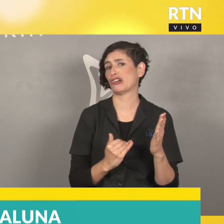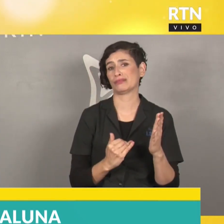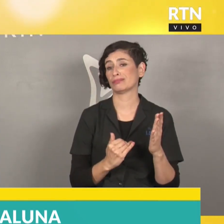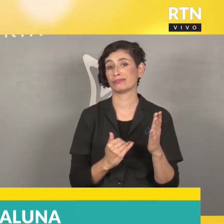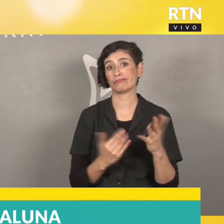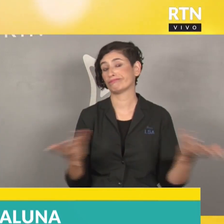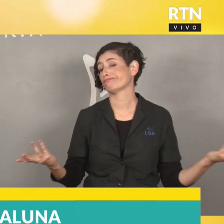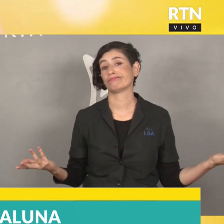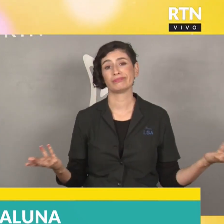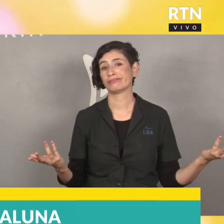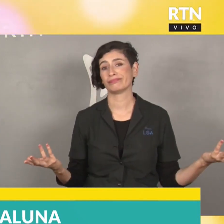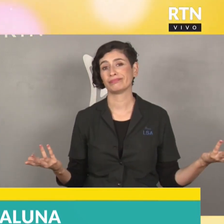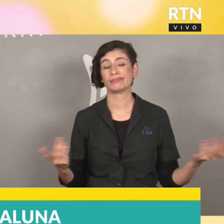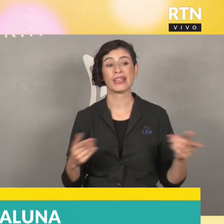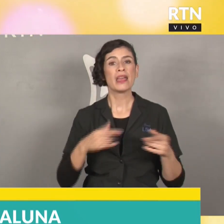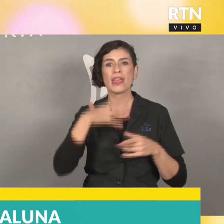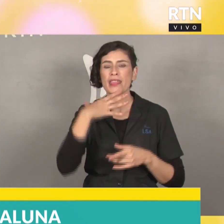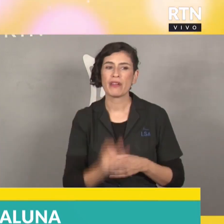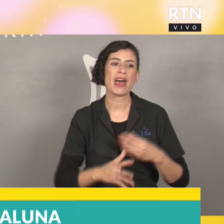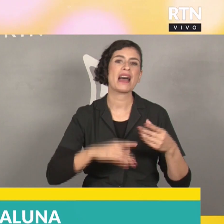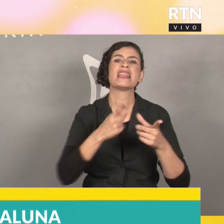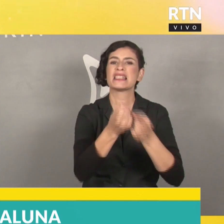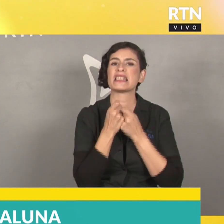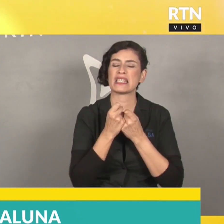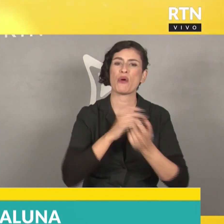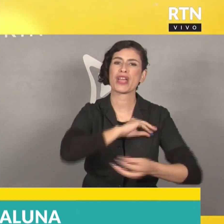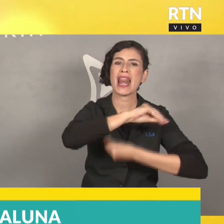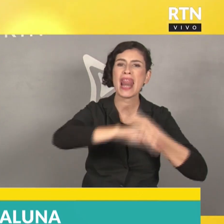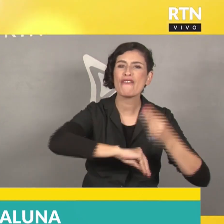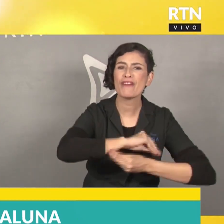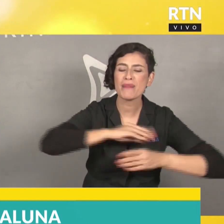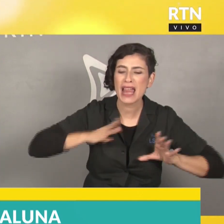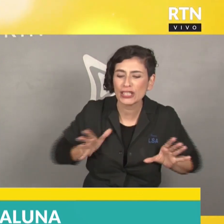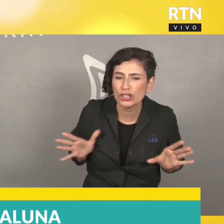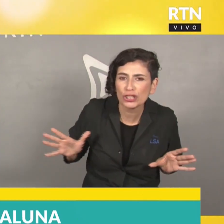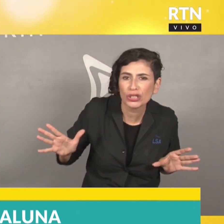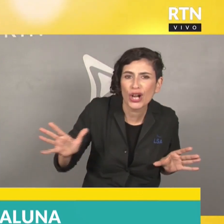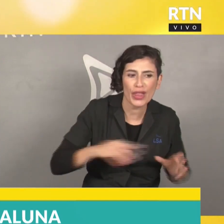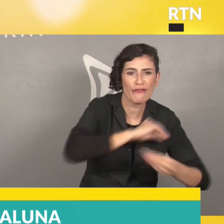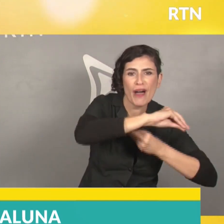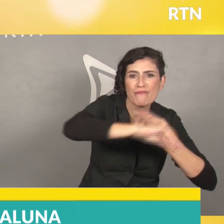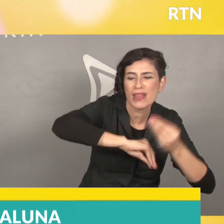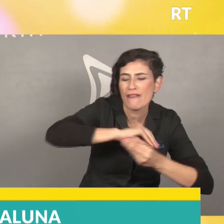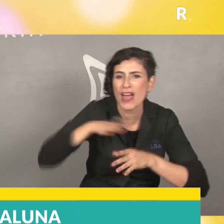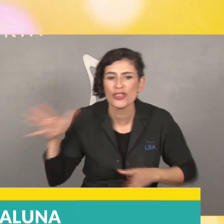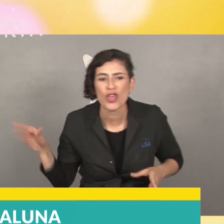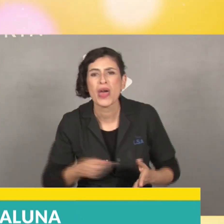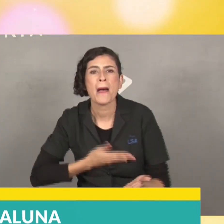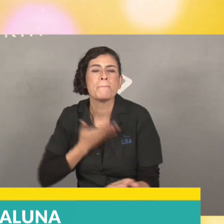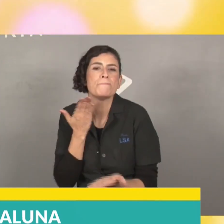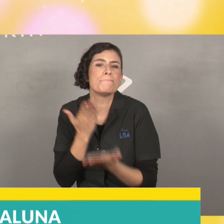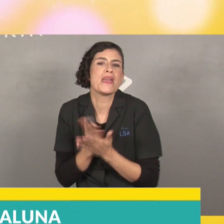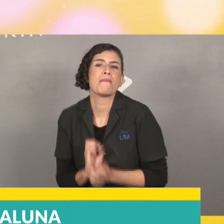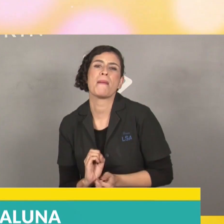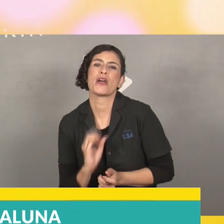continua. Es una lucha constante porque requiere que realmente uno ponga el cuerpo y el alma en lo que hace, porque